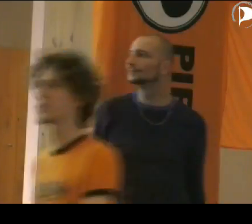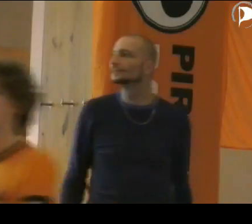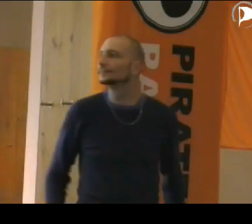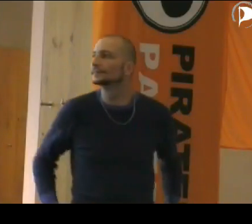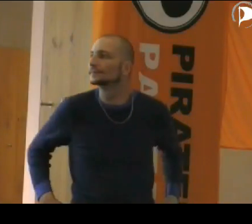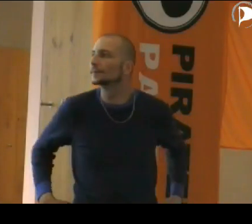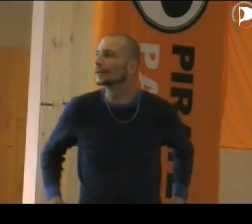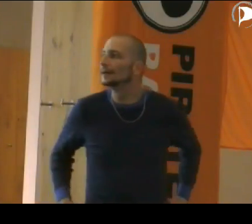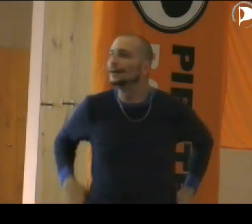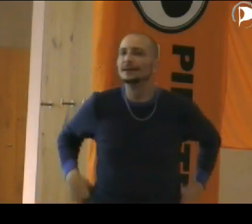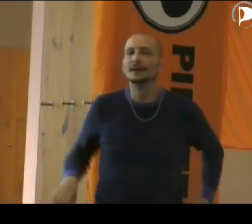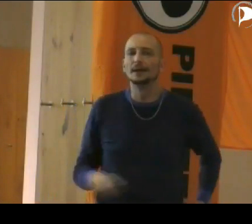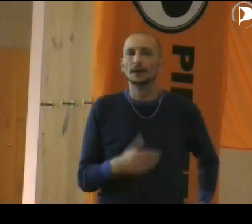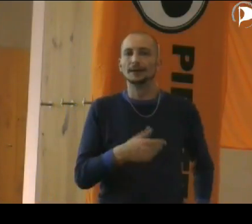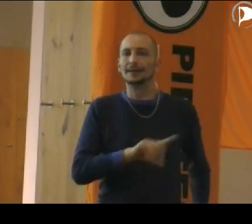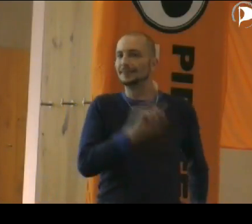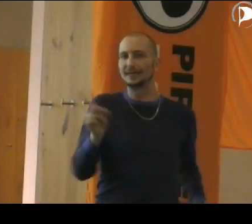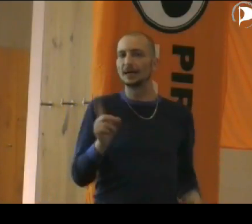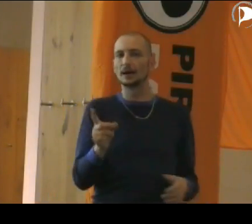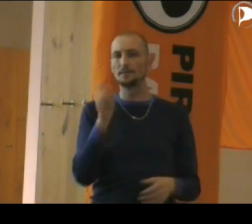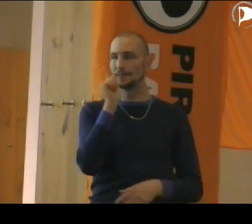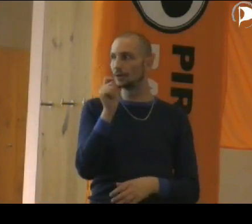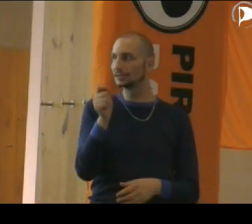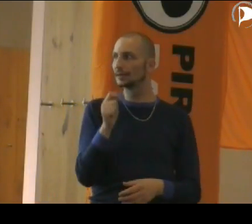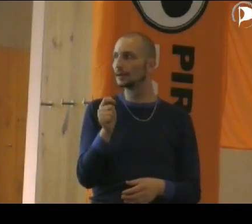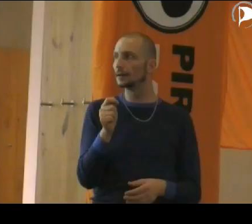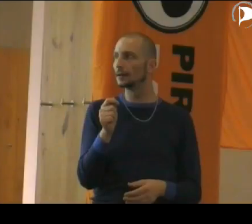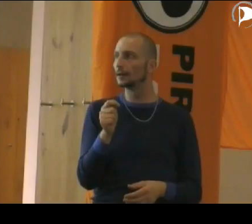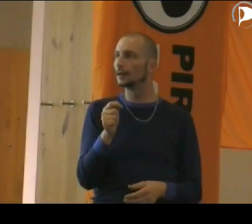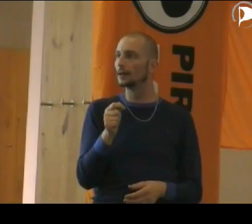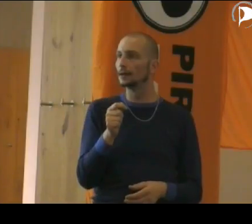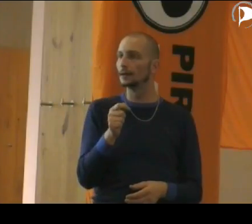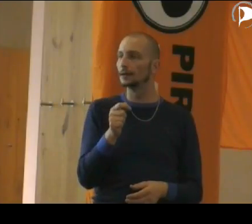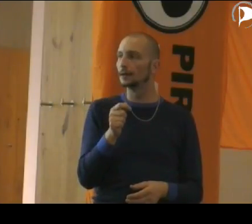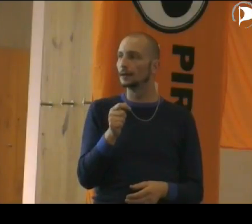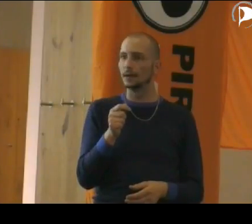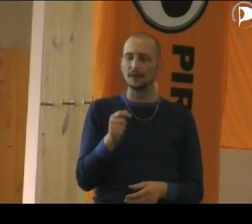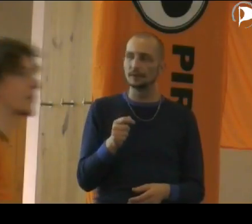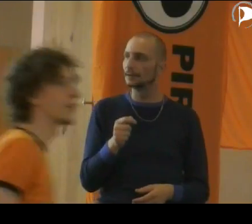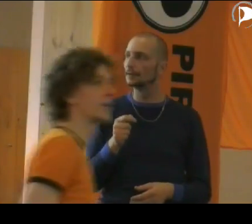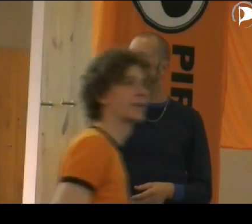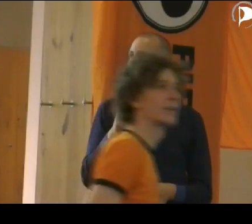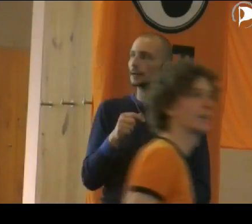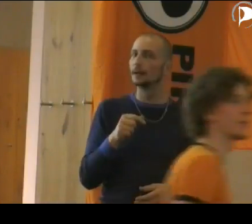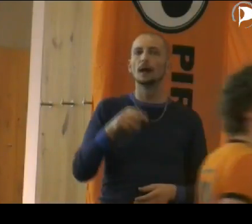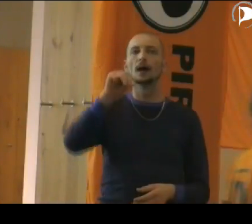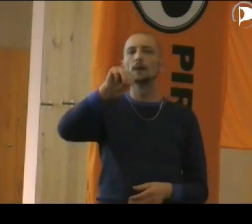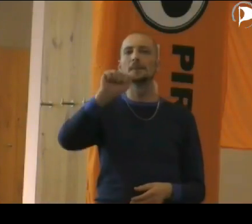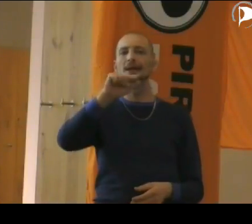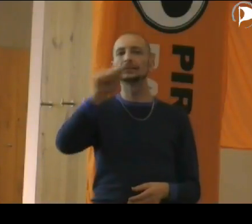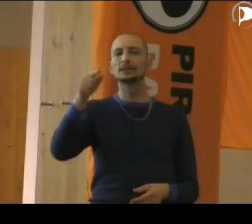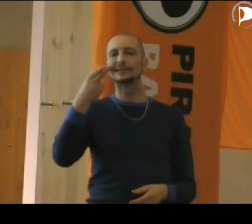doch keine pause zieht mit dem hammer kommen leichter verfügbar matthias schade